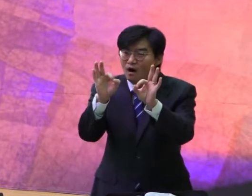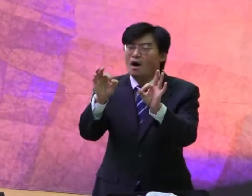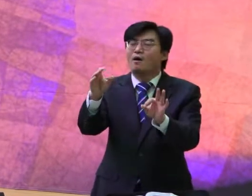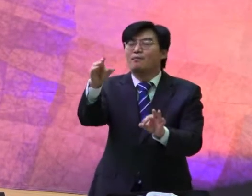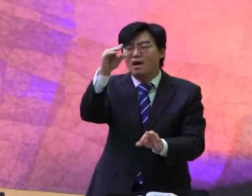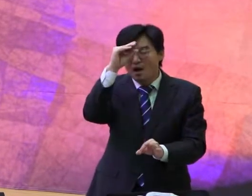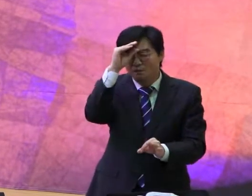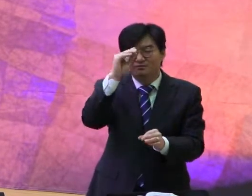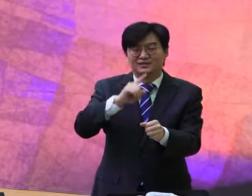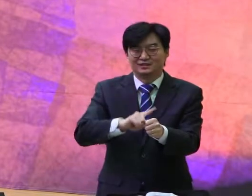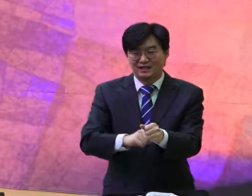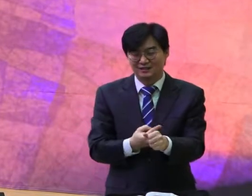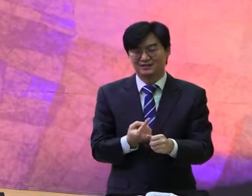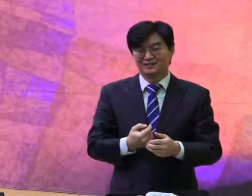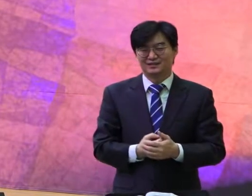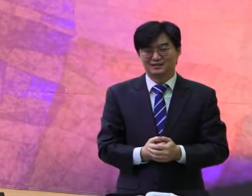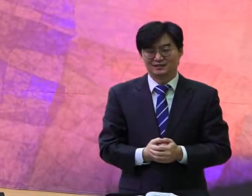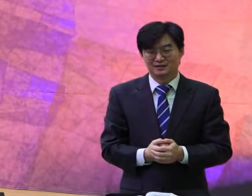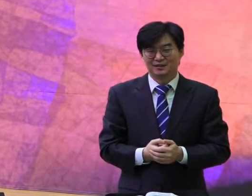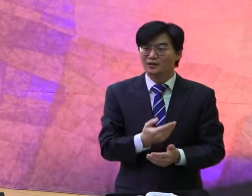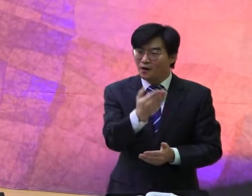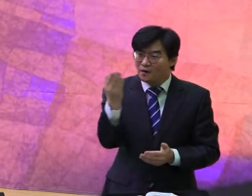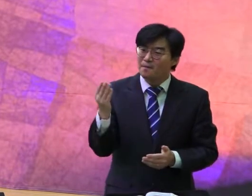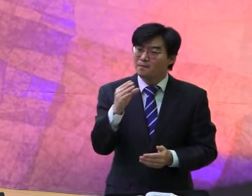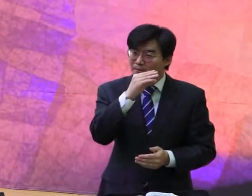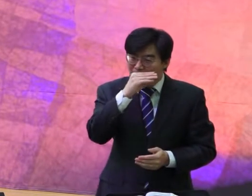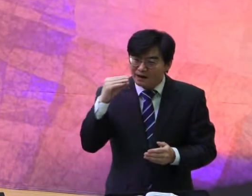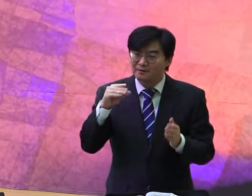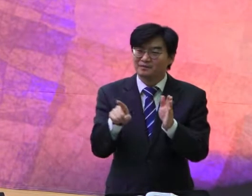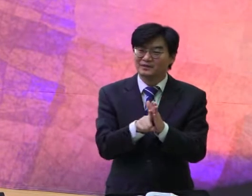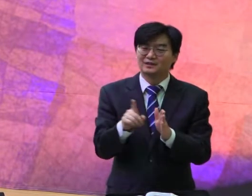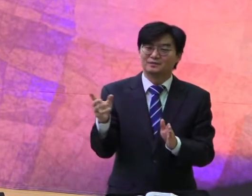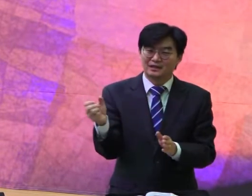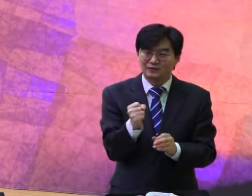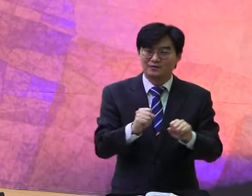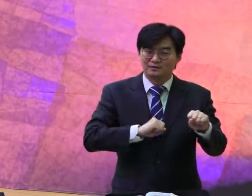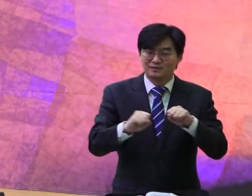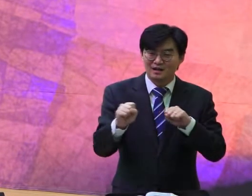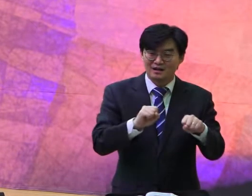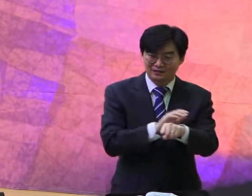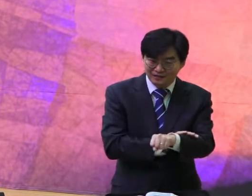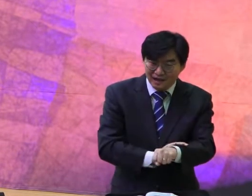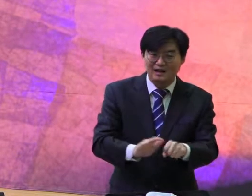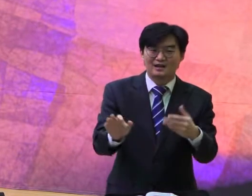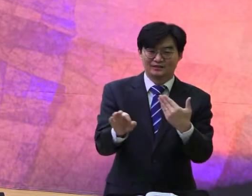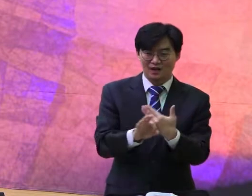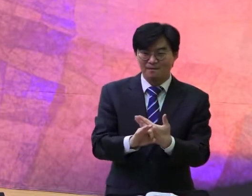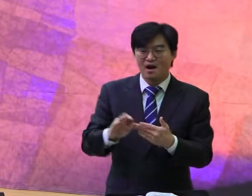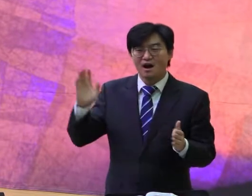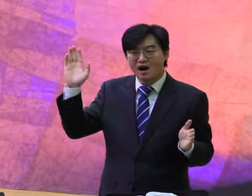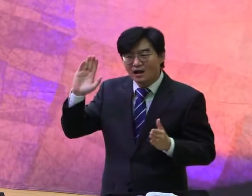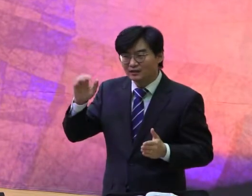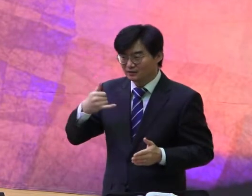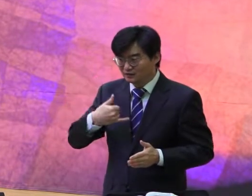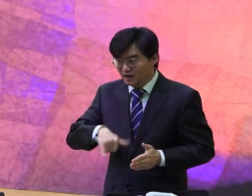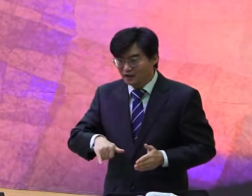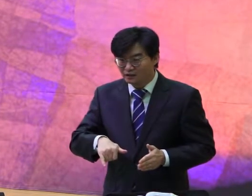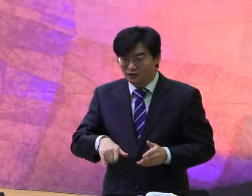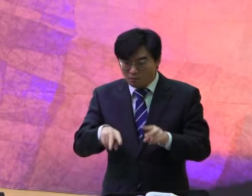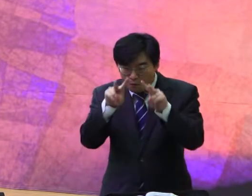주님의 이름으로 축복합니다. 여러분 그러기 위해서 여러분 한 분 한 분이 십자가의 복음을 깨닫게